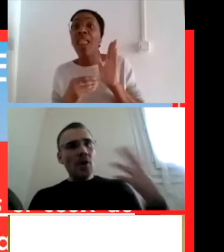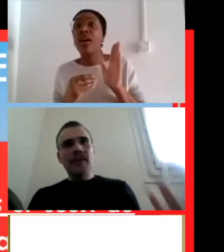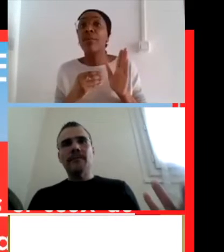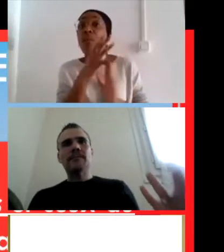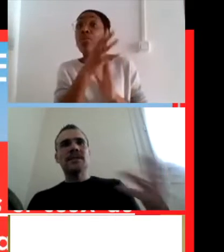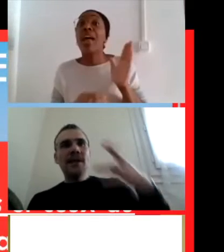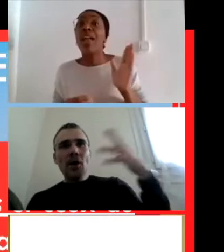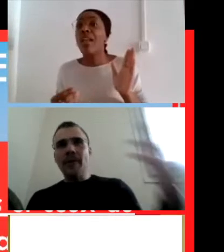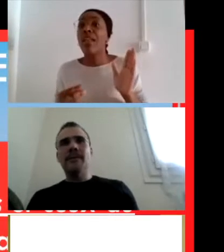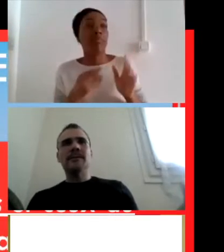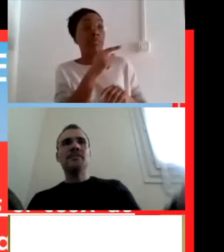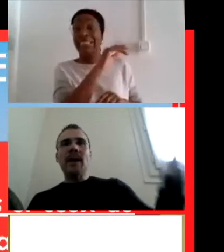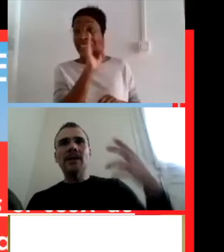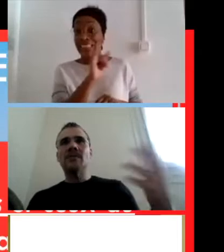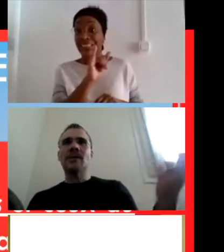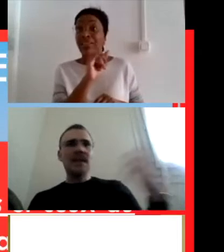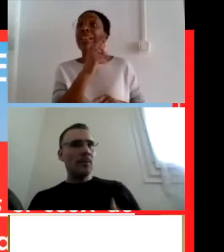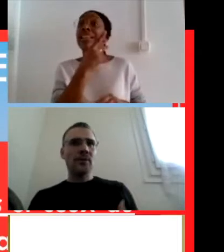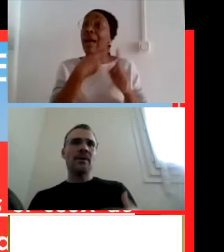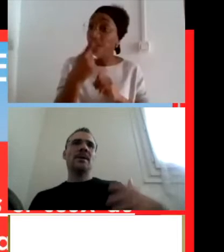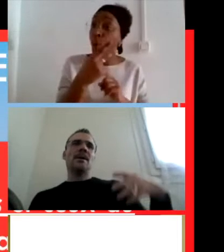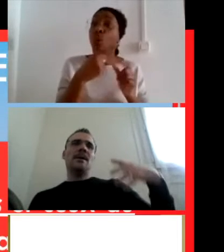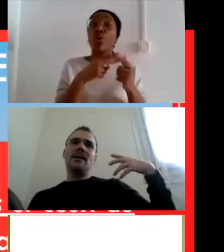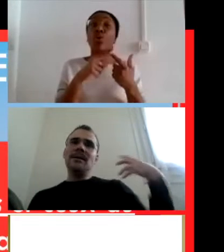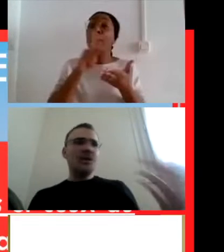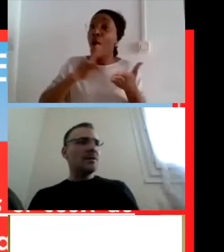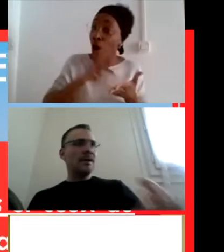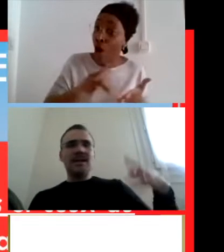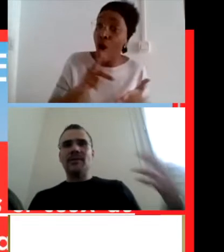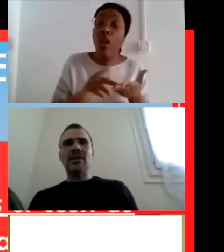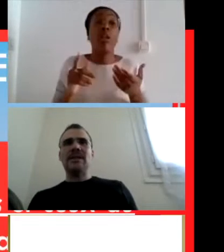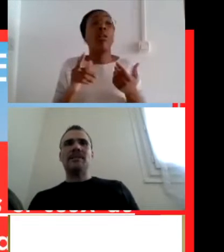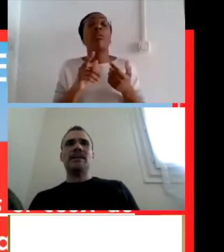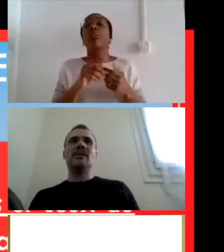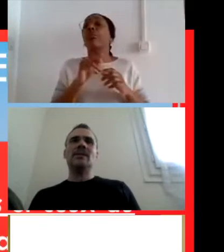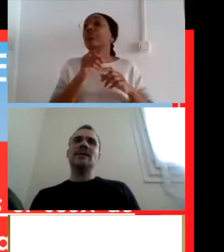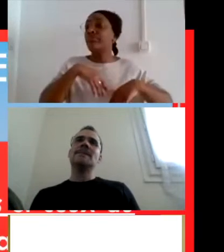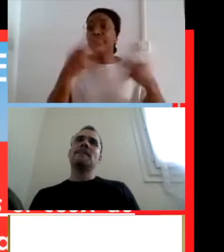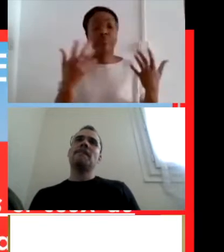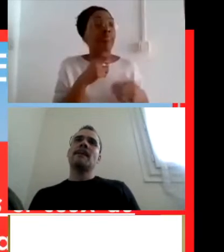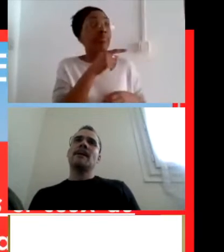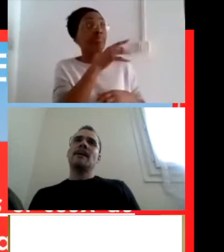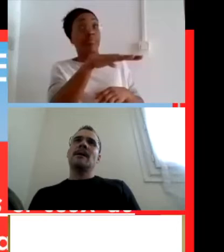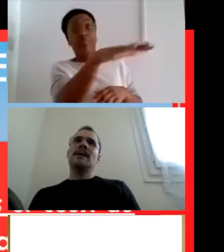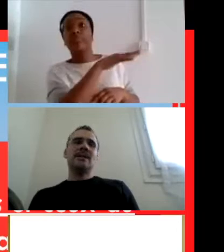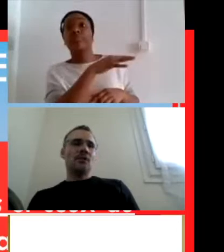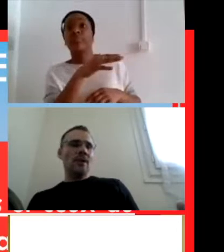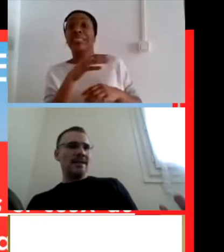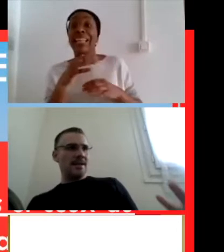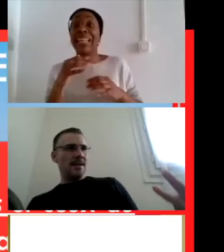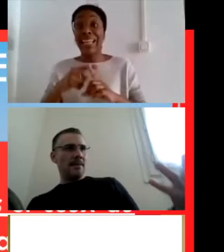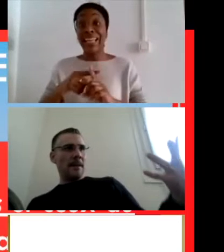Cette colonne, ces colonnes qui parlaient, donc les apôtres, les docteurs, les évangélistes qui passaient dans l'Église, ils